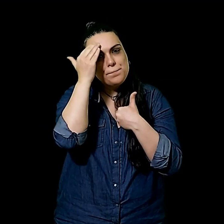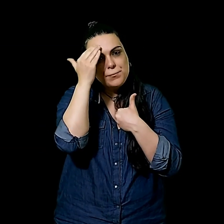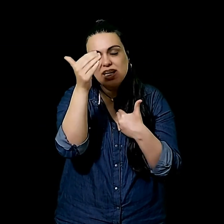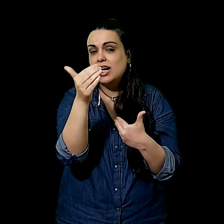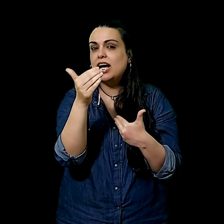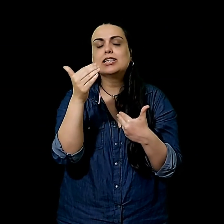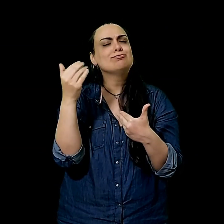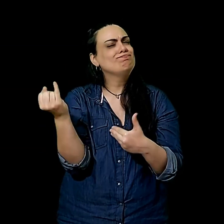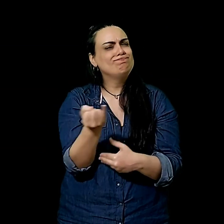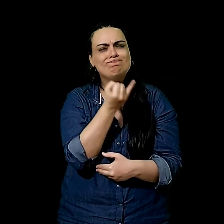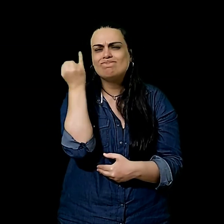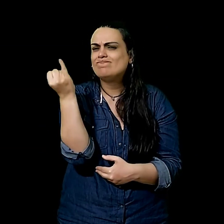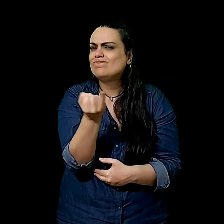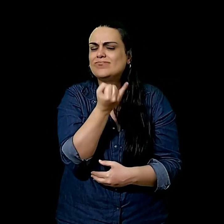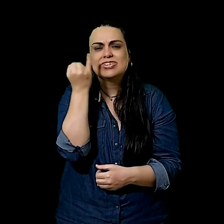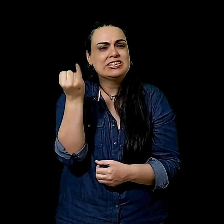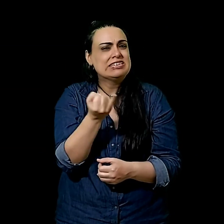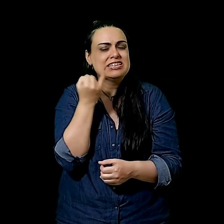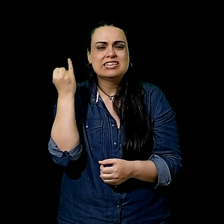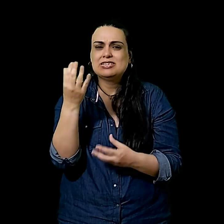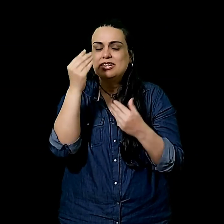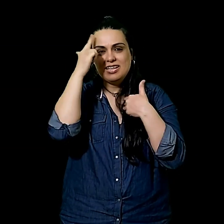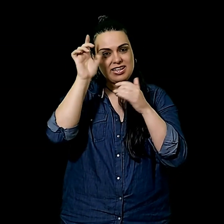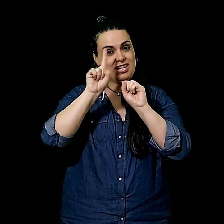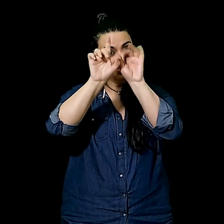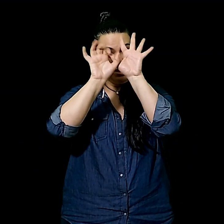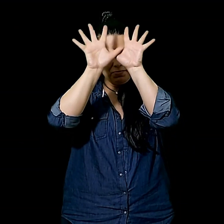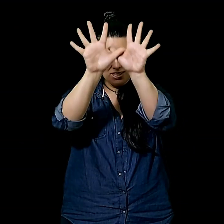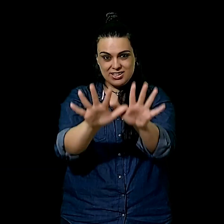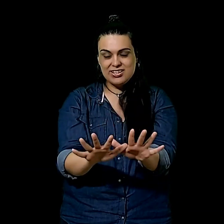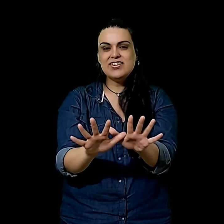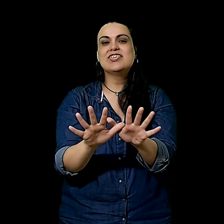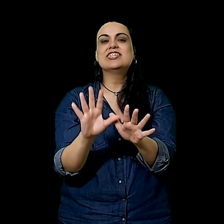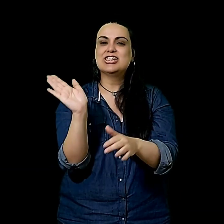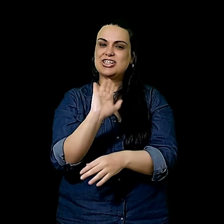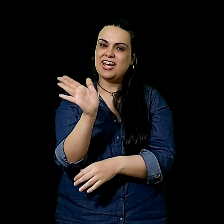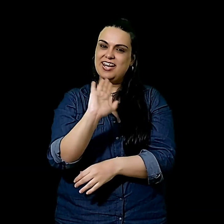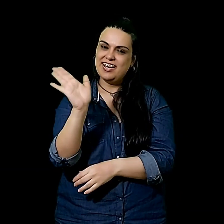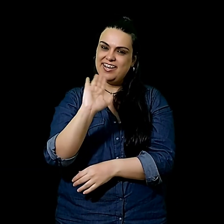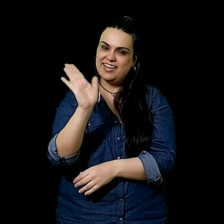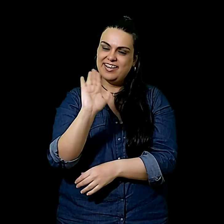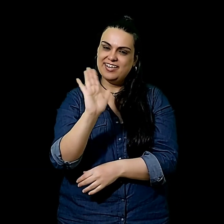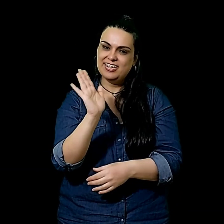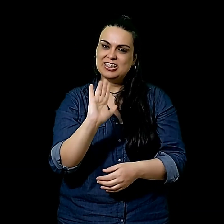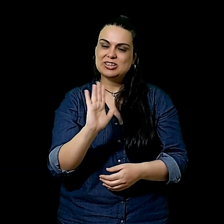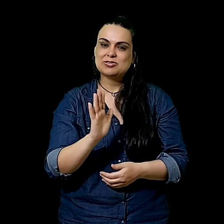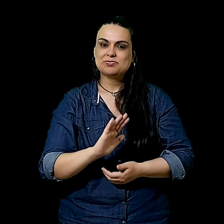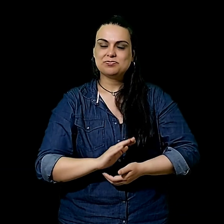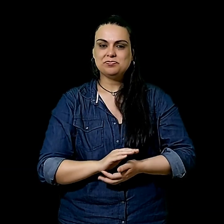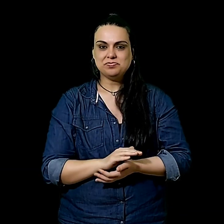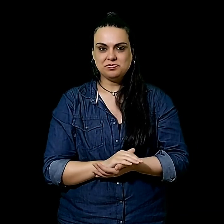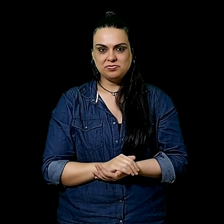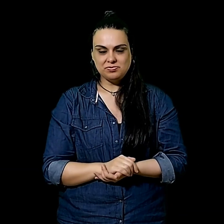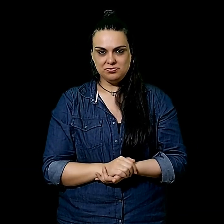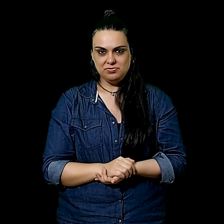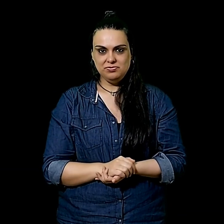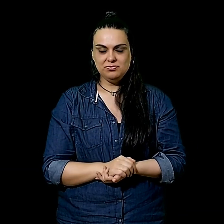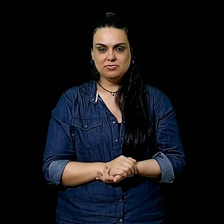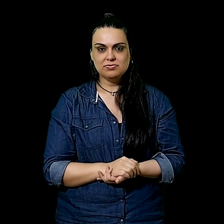Obrigada, acrescentou demais, demais. Deus muito abençoe. Obrigada. Deus abençoe. Tchau. Tchau, paz, pastor. Paz.